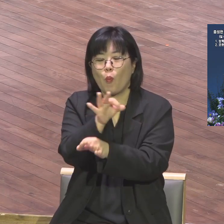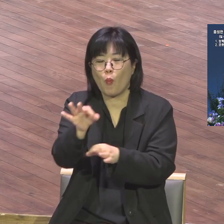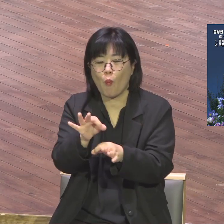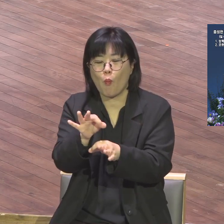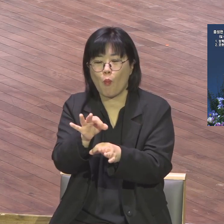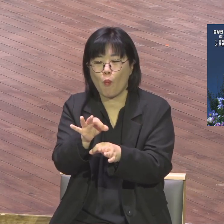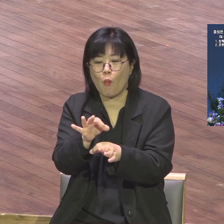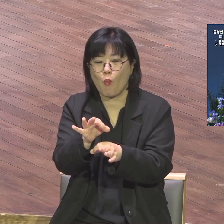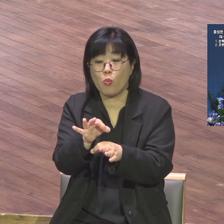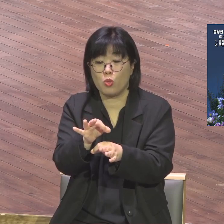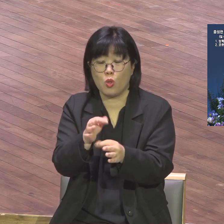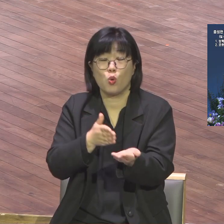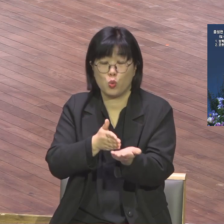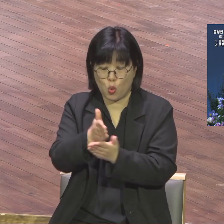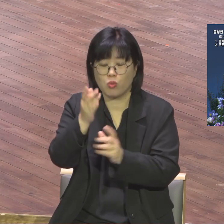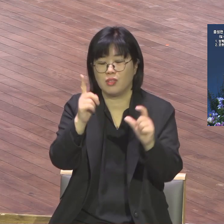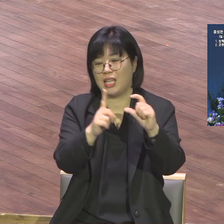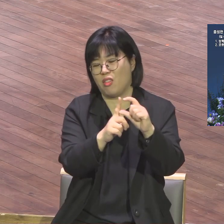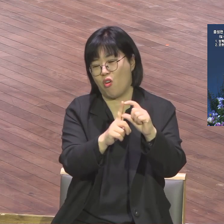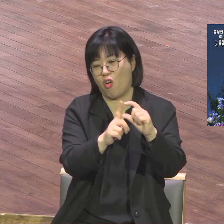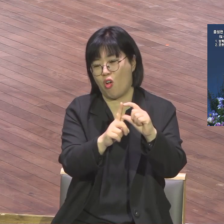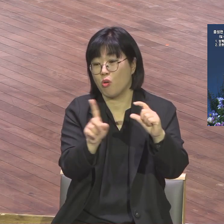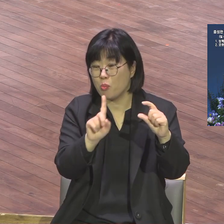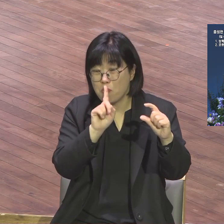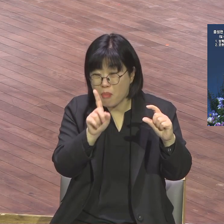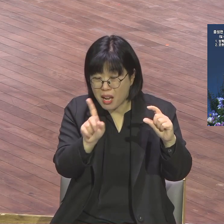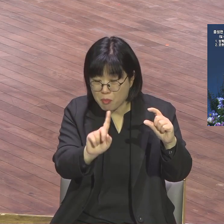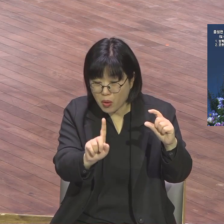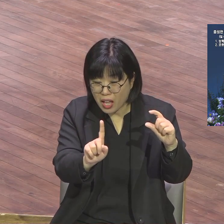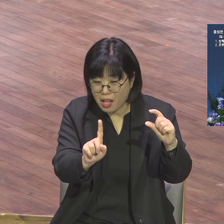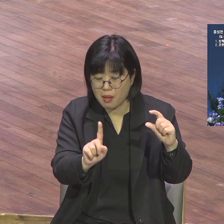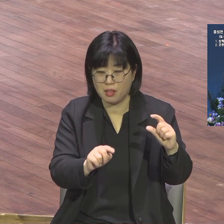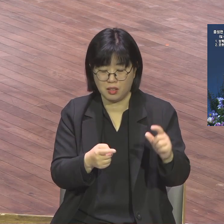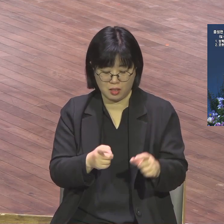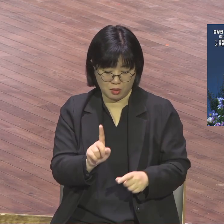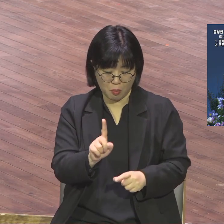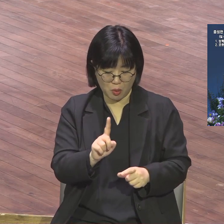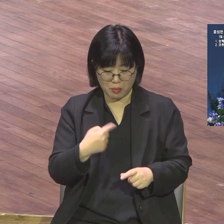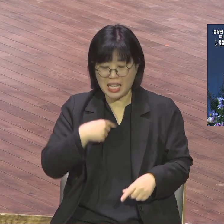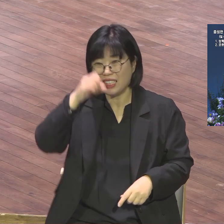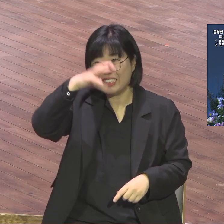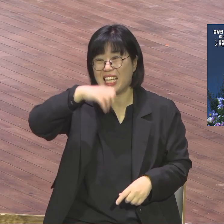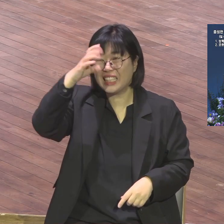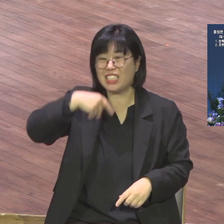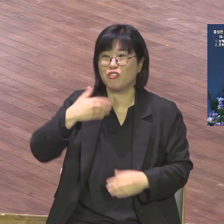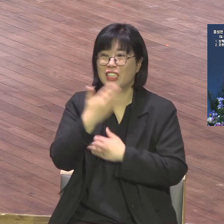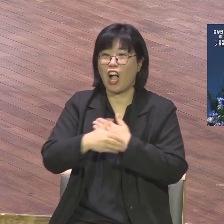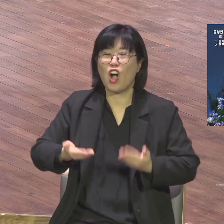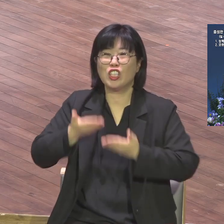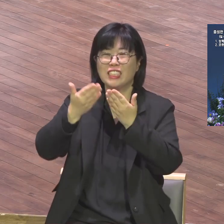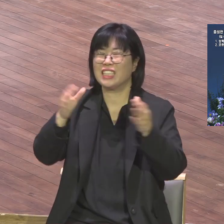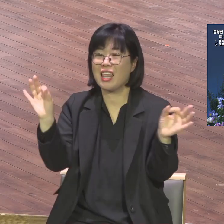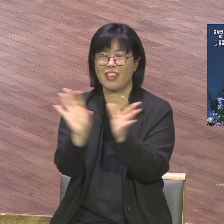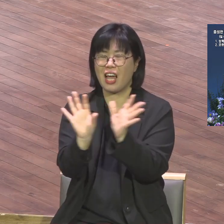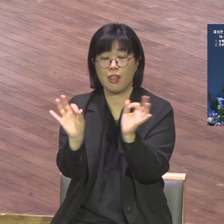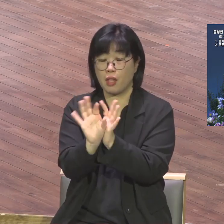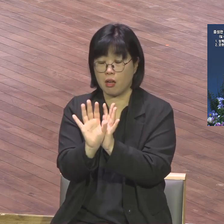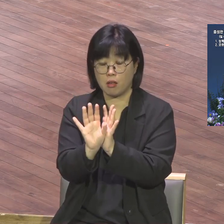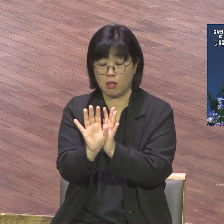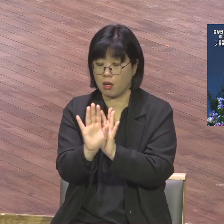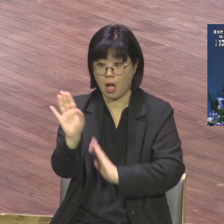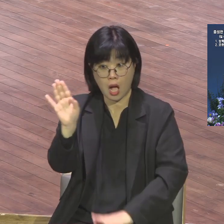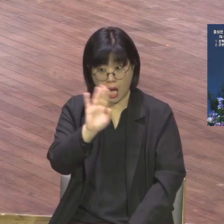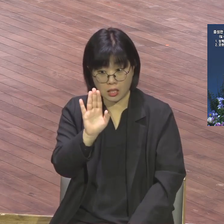헌신이 결코 무슨 말입니까? 영적 투자에 되어졌다. 영적 투자였다는